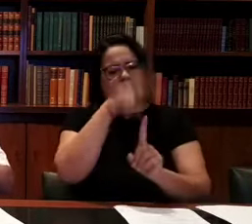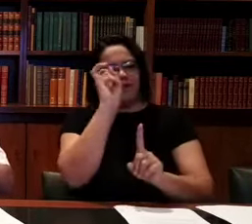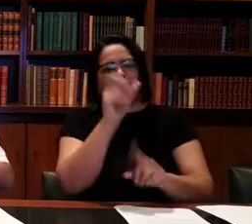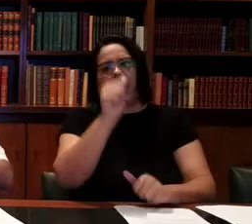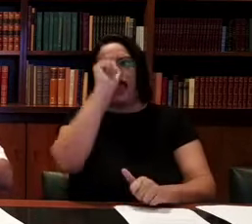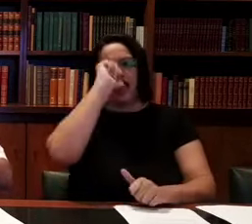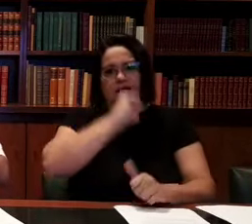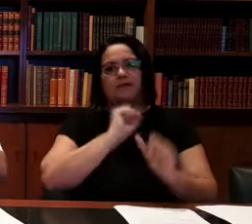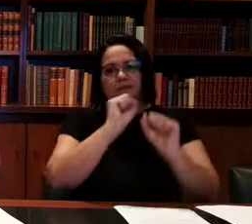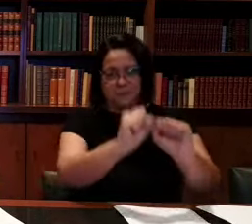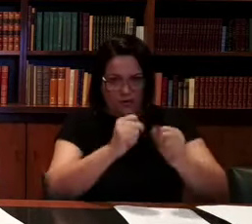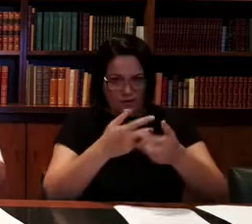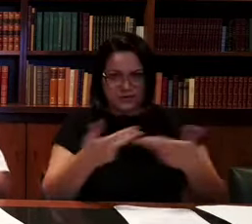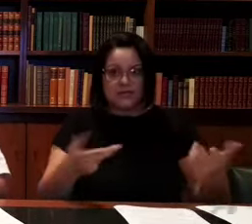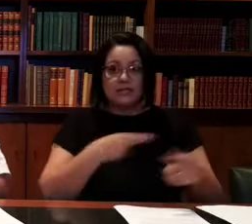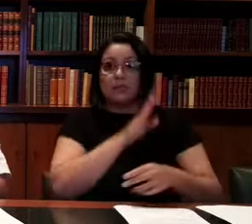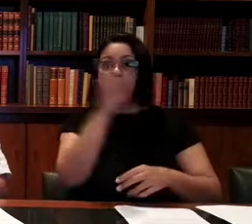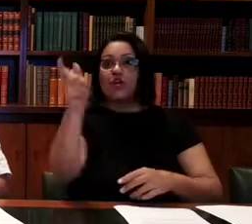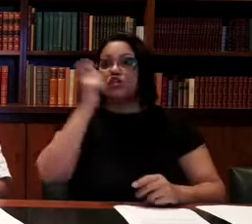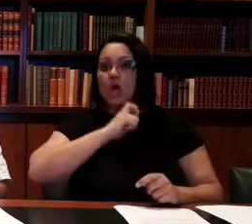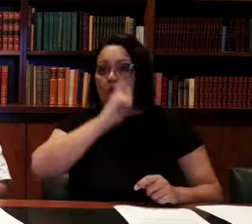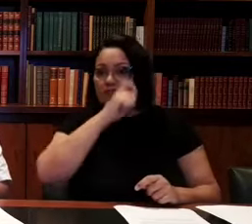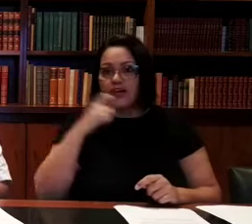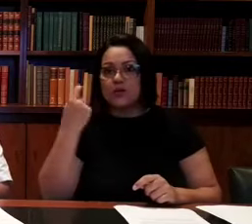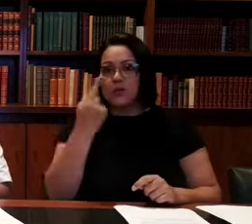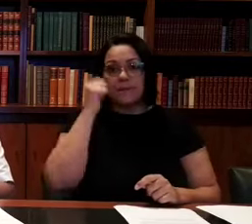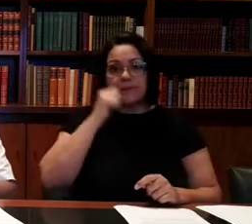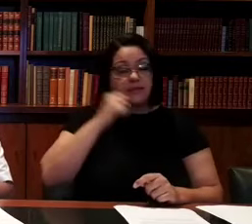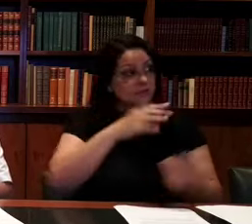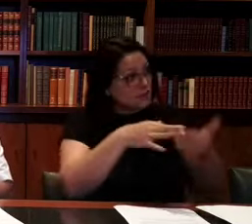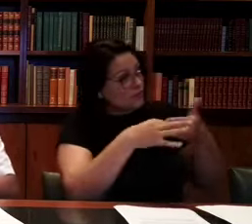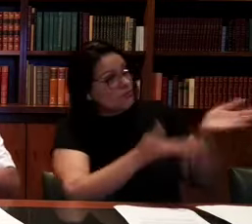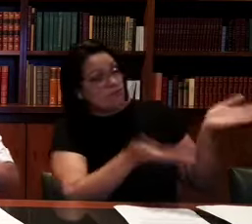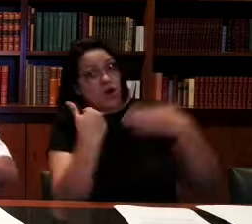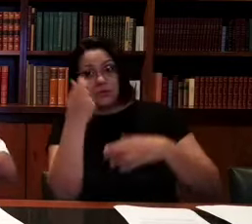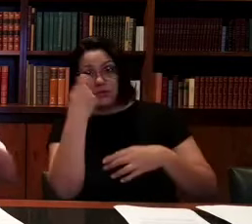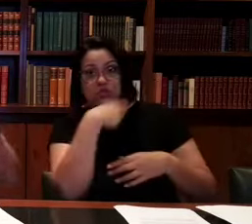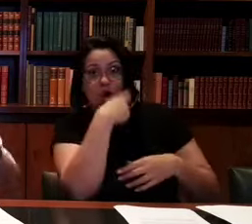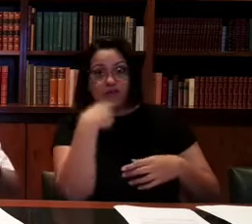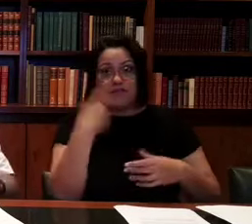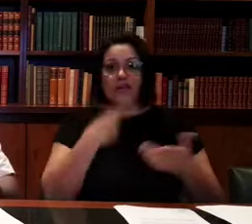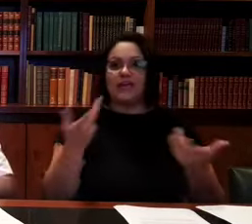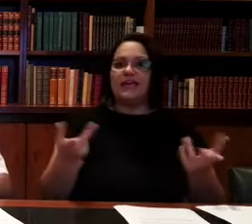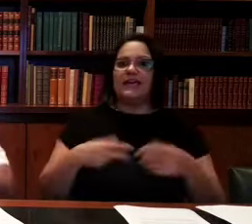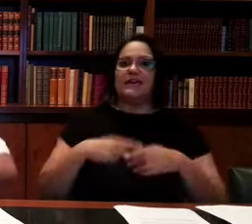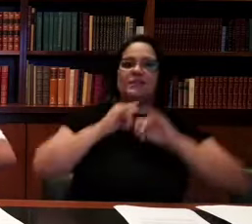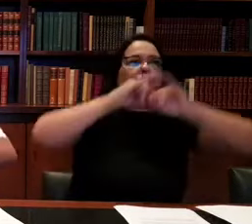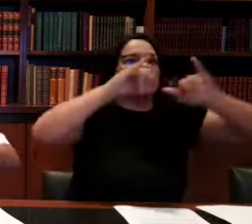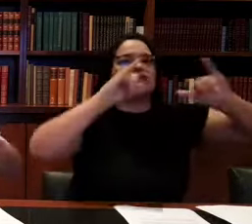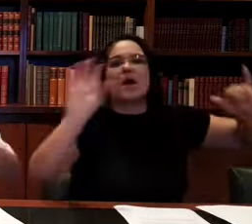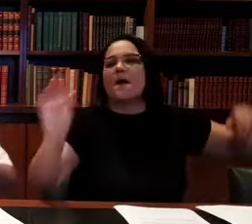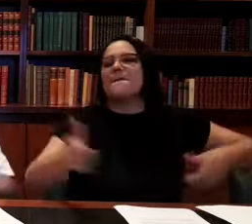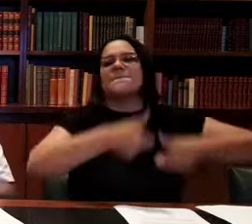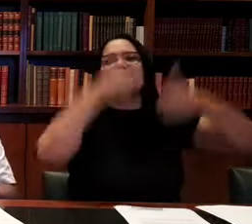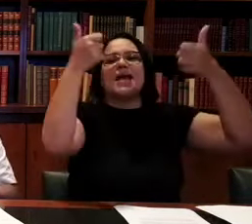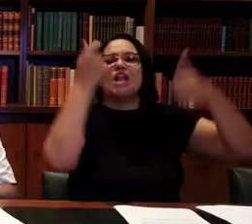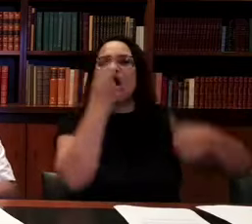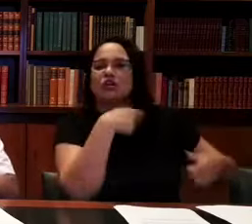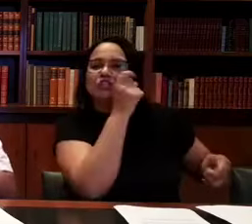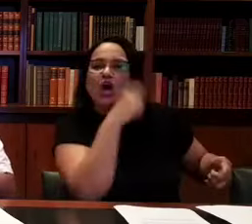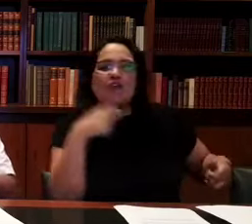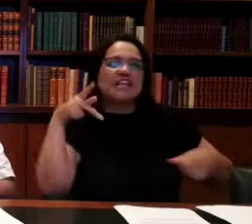e depois foi para a sorveteria mamãe uma menina lá nós vamos sorveteria patrocinando na sorveteria a melhor sorveteria da